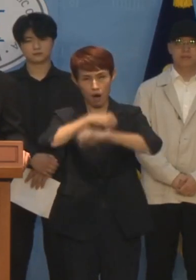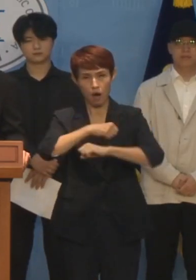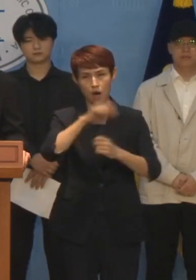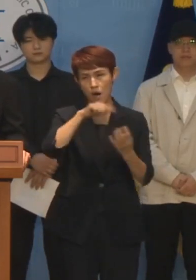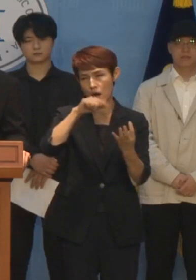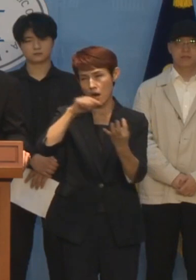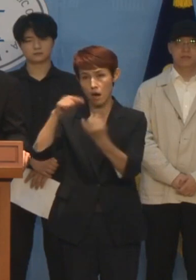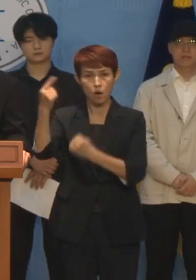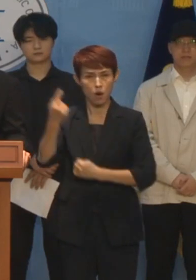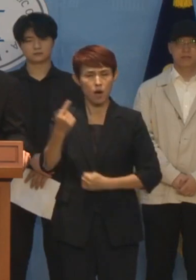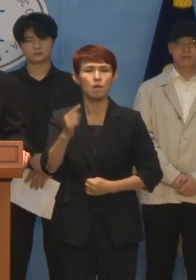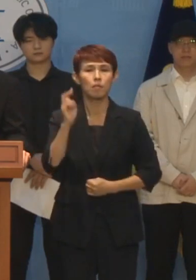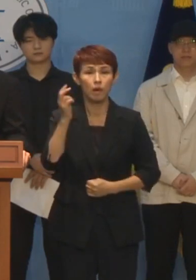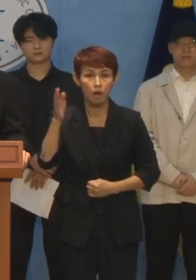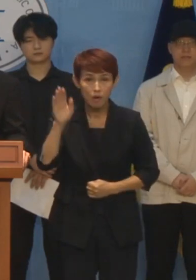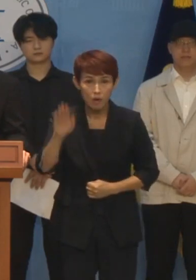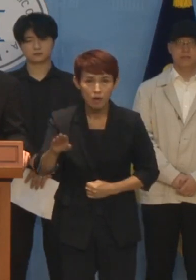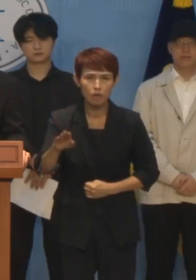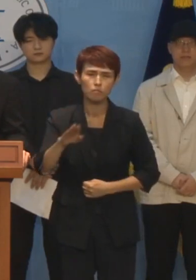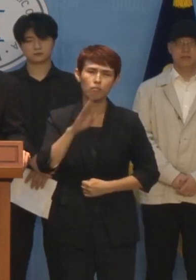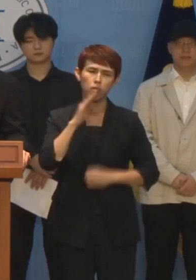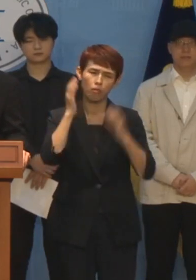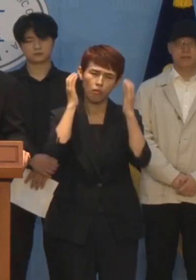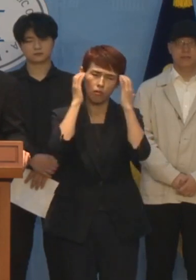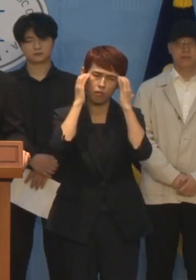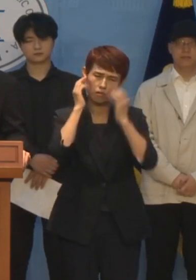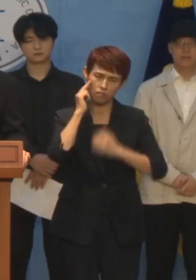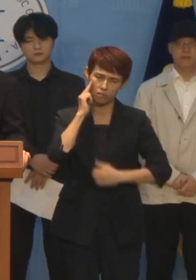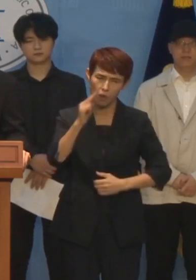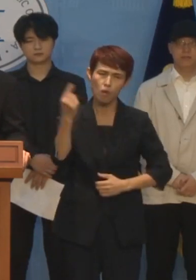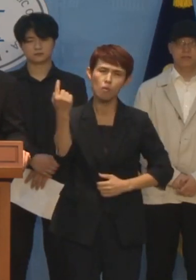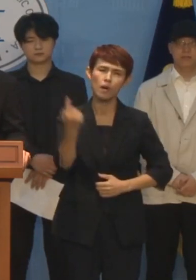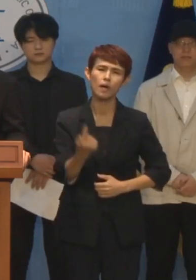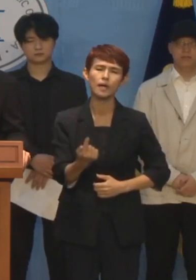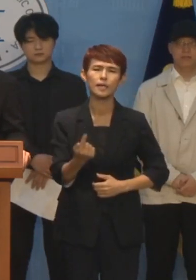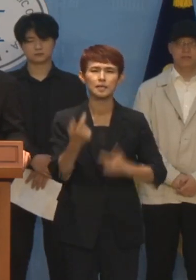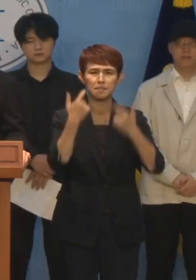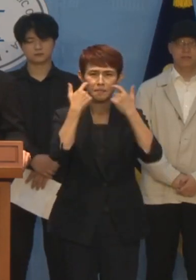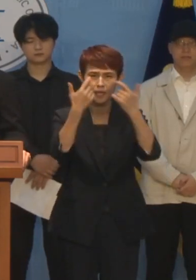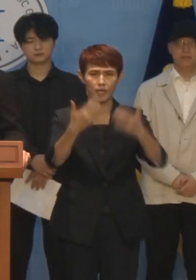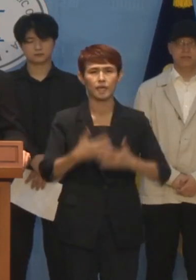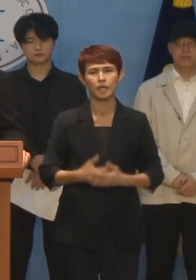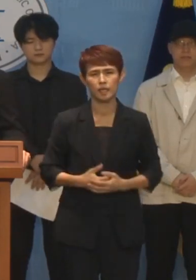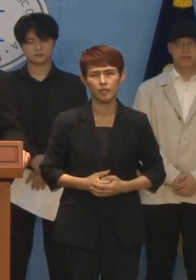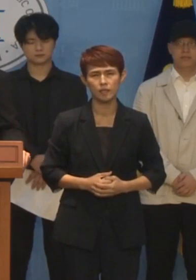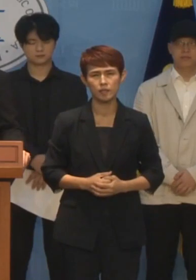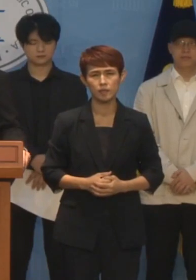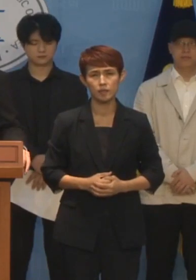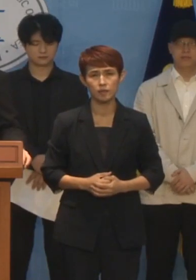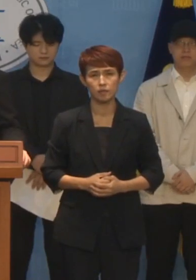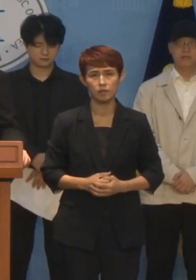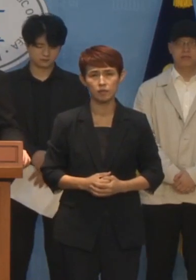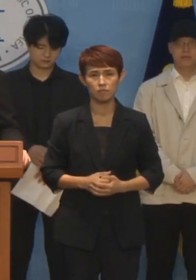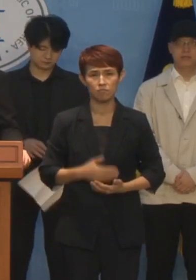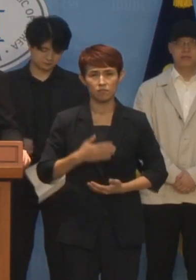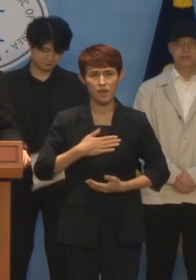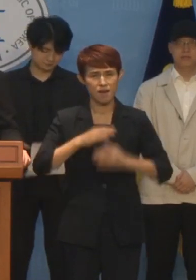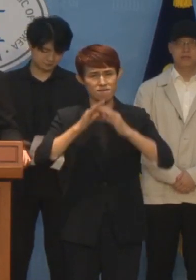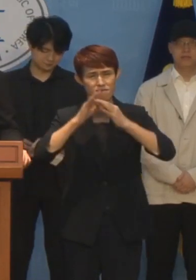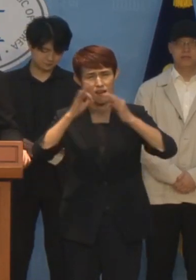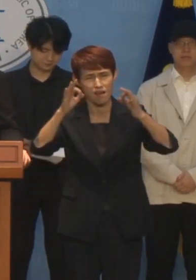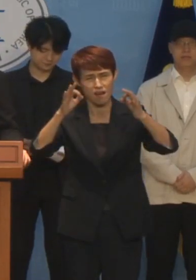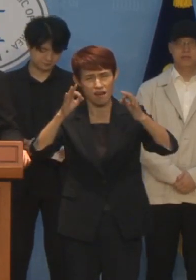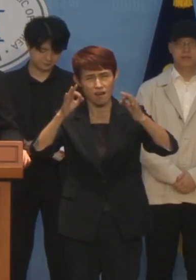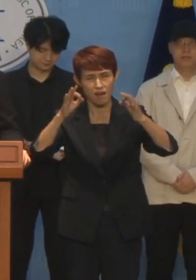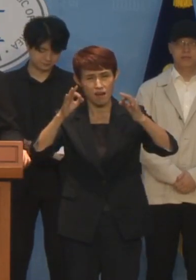들릴지 모르나 그것이 참으로 고통스러울 것이라는 점만은 정말 자명합니다. 나의 작은 외침이 물론